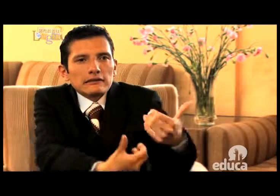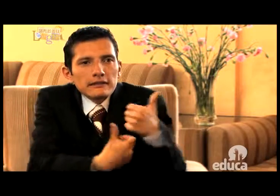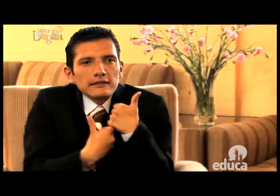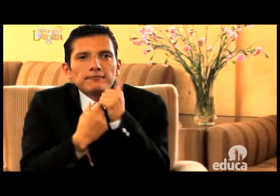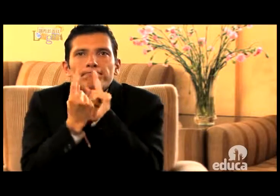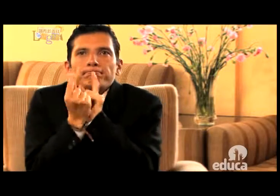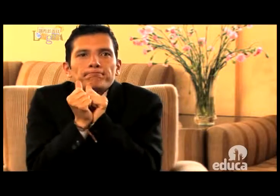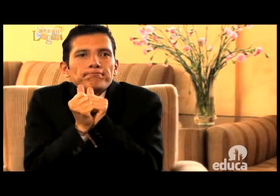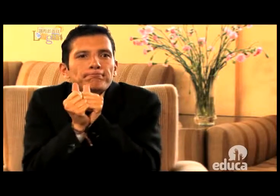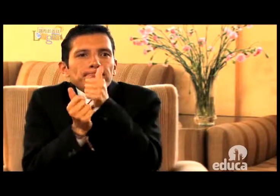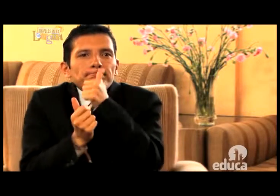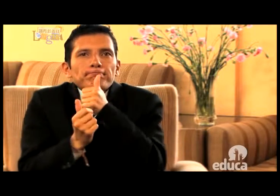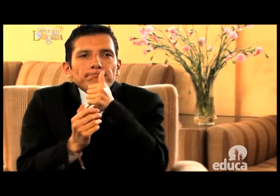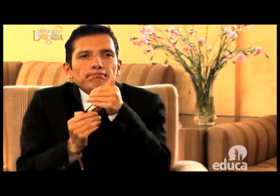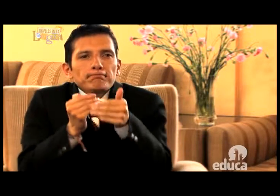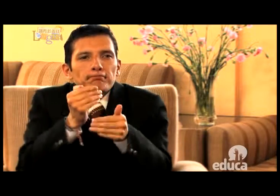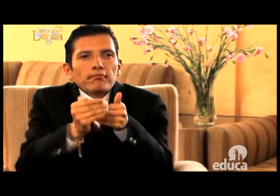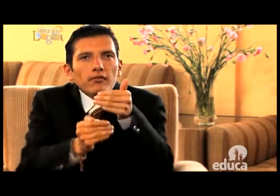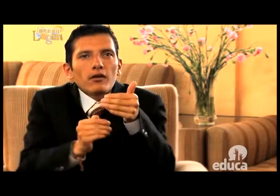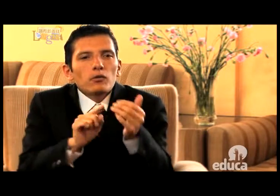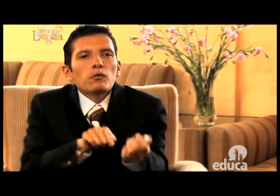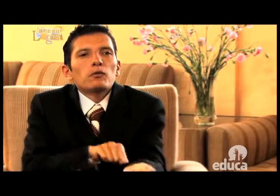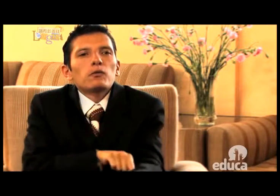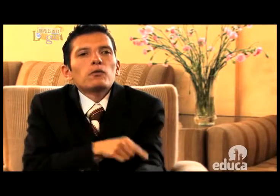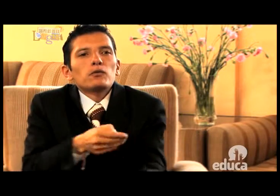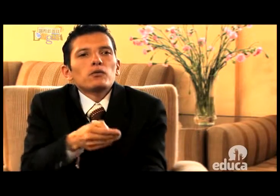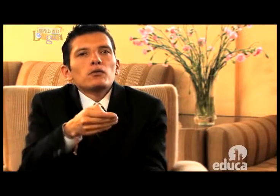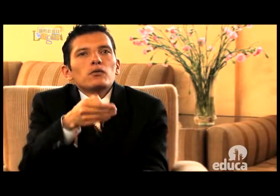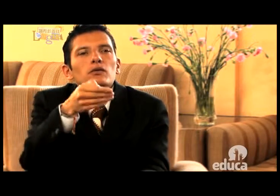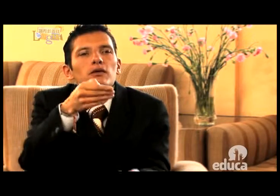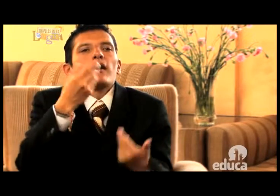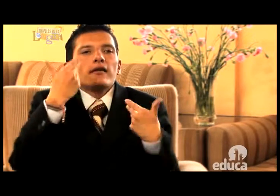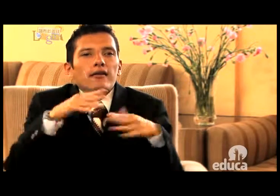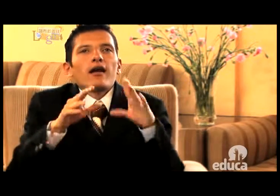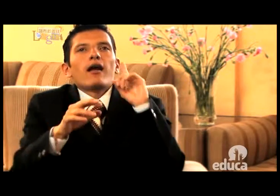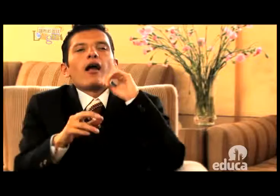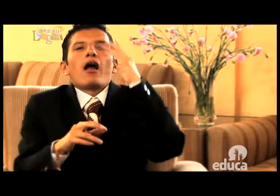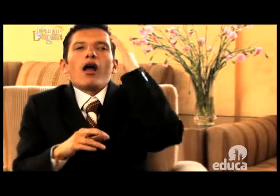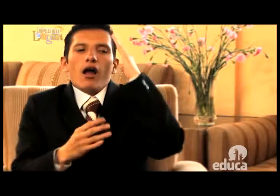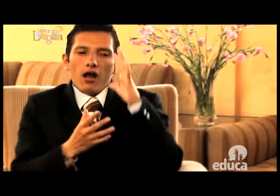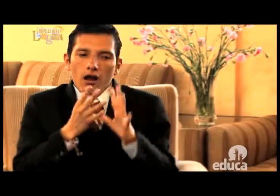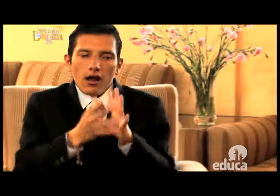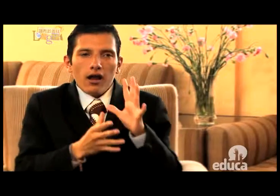Siempre buscaba el apoyo de mi mamá hasta que de a poco aprendí el lenguaje de señas y ahora comprendo todo.